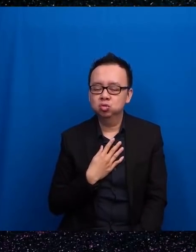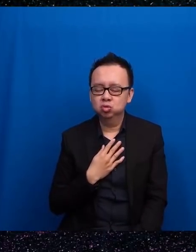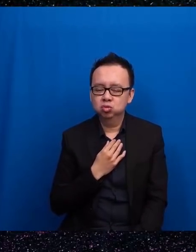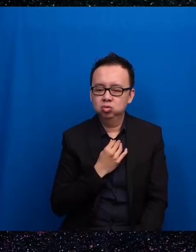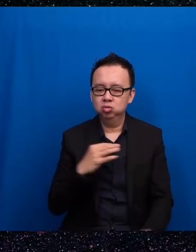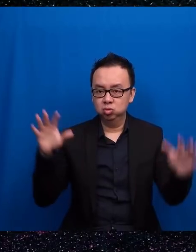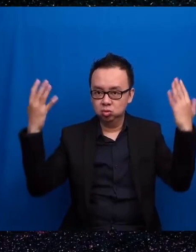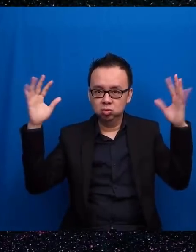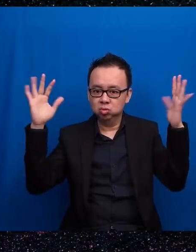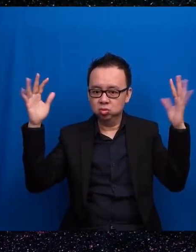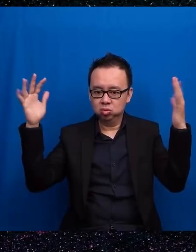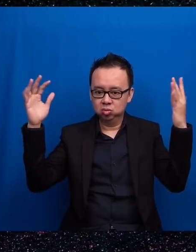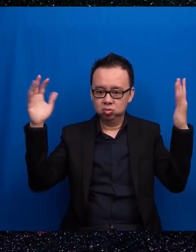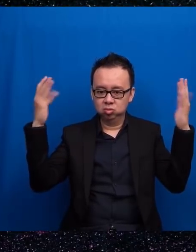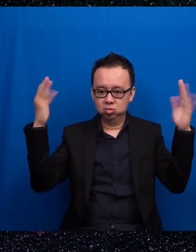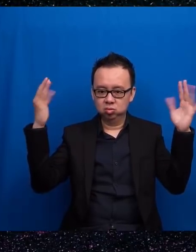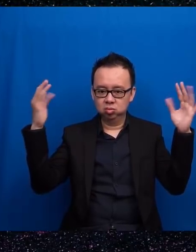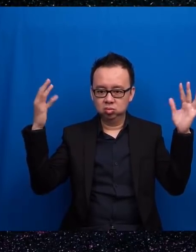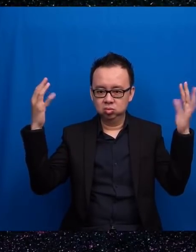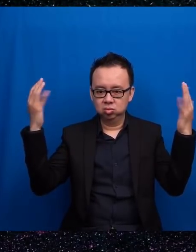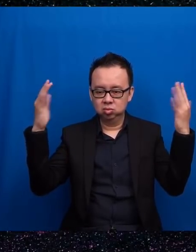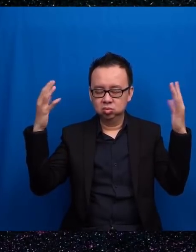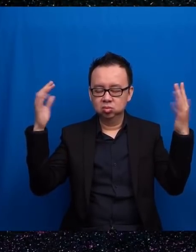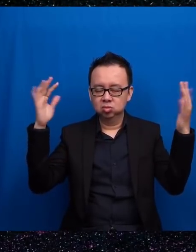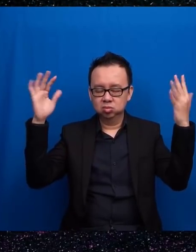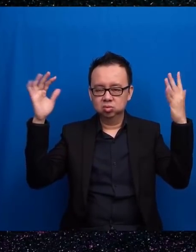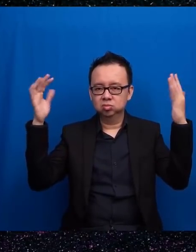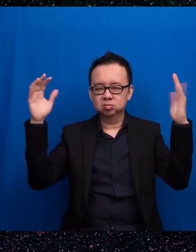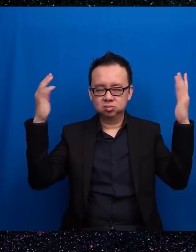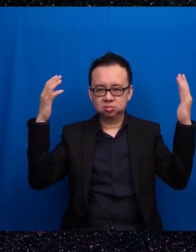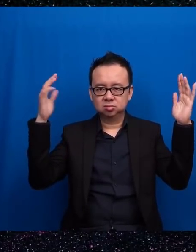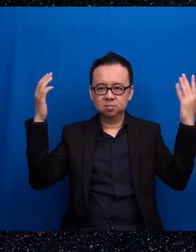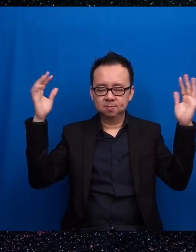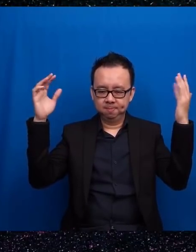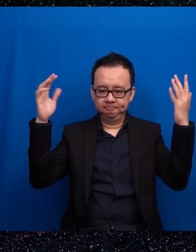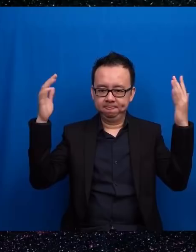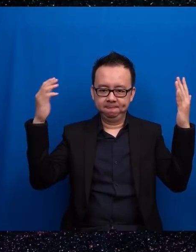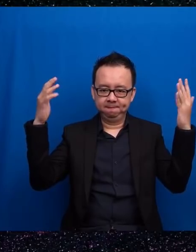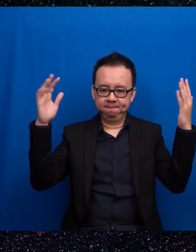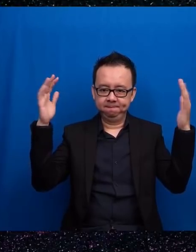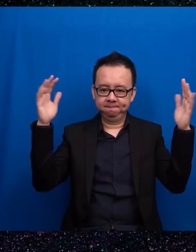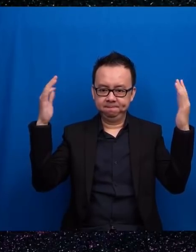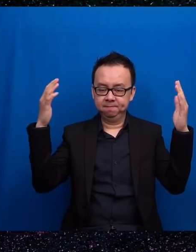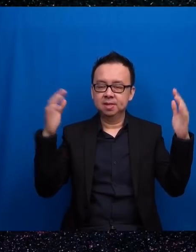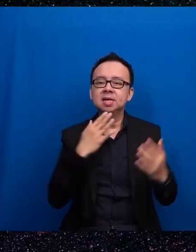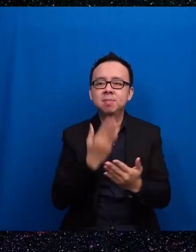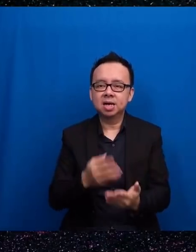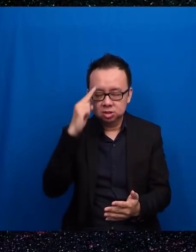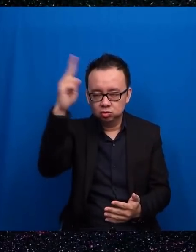bagiku. Terima dengan iman. Berikan tepuk tangan sorak-sorai bagi Tuhan. Haleluya. Terima kasih